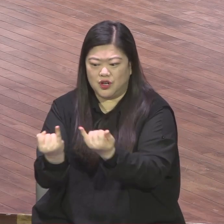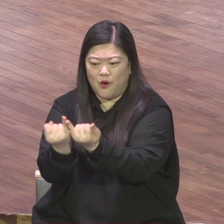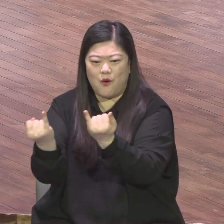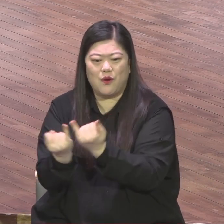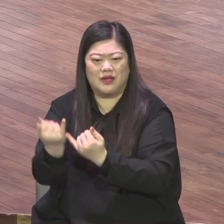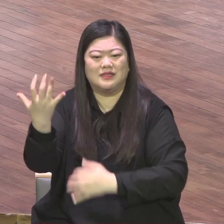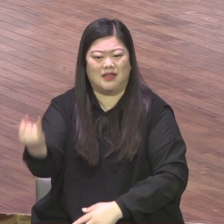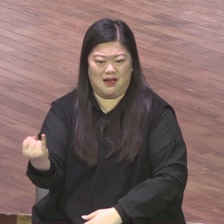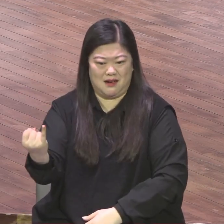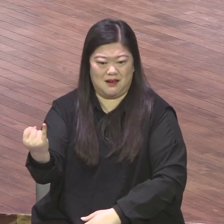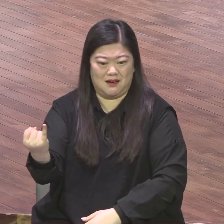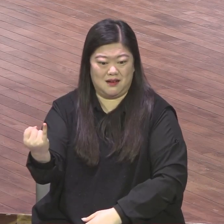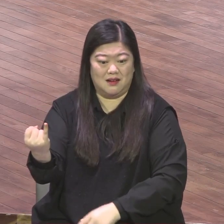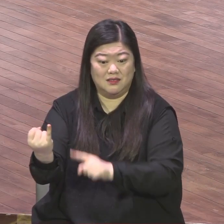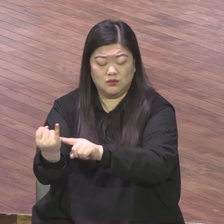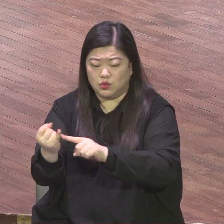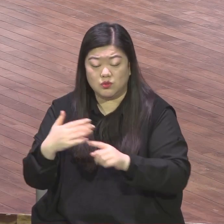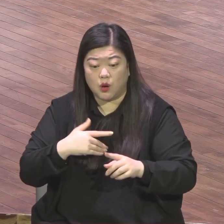2층에 올라가가지고 문 잠가놓고